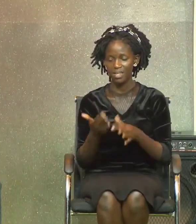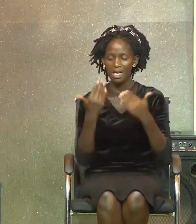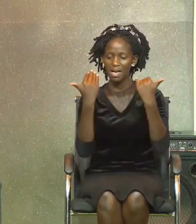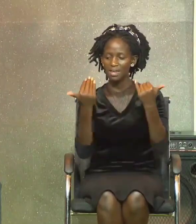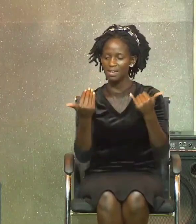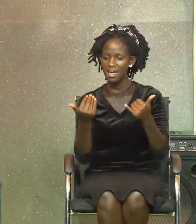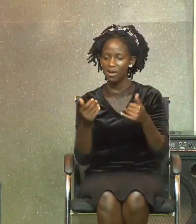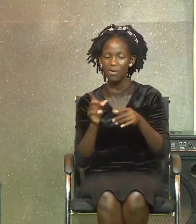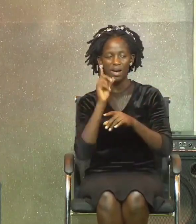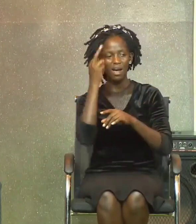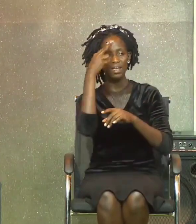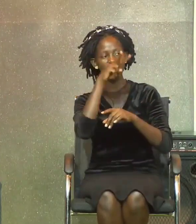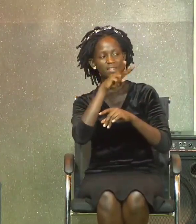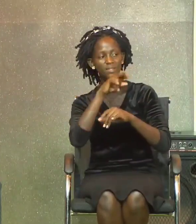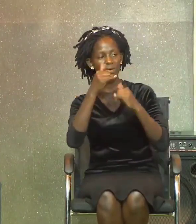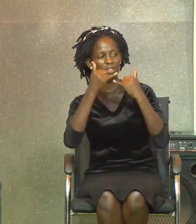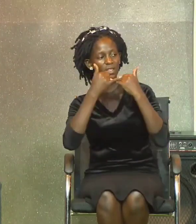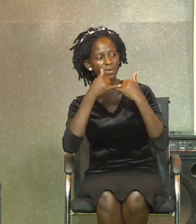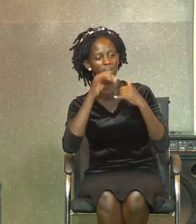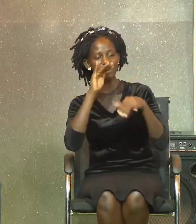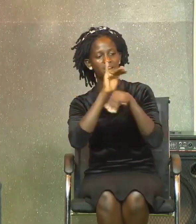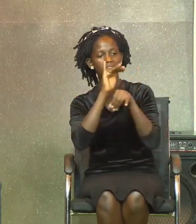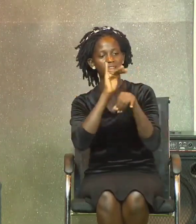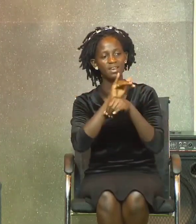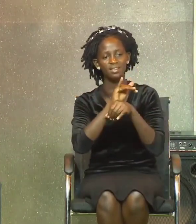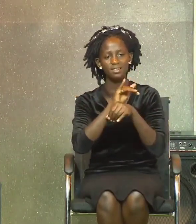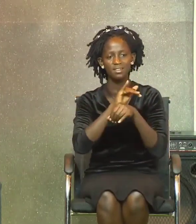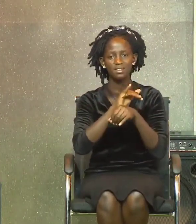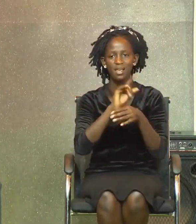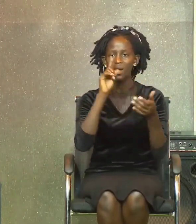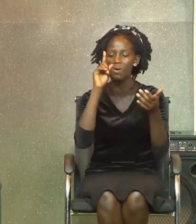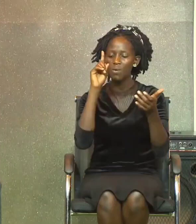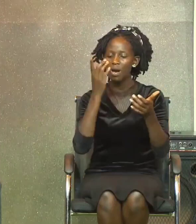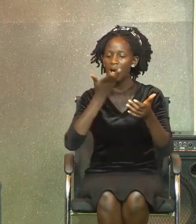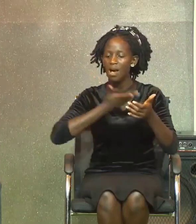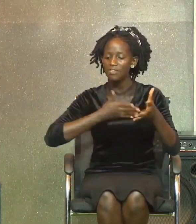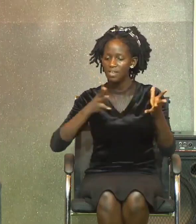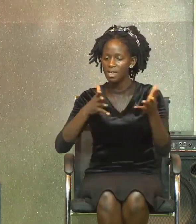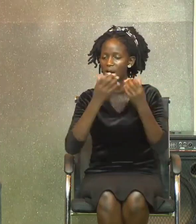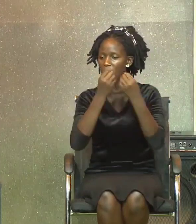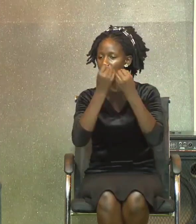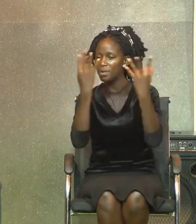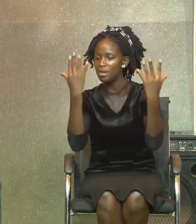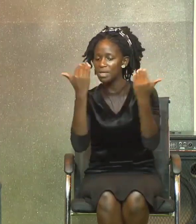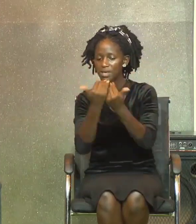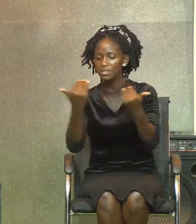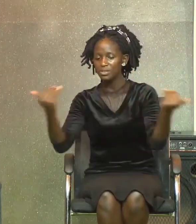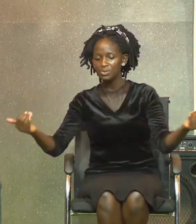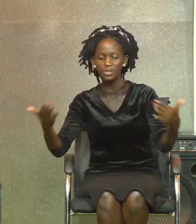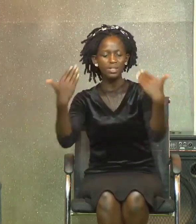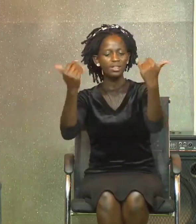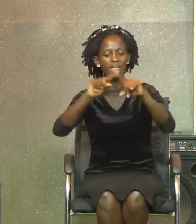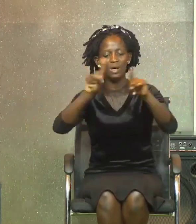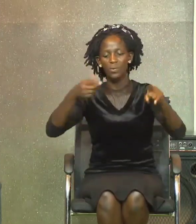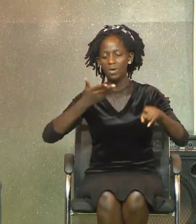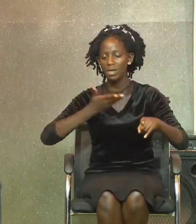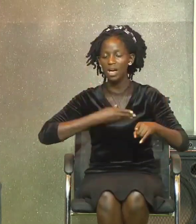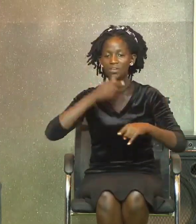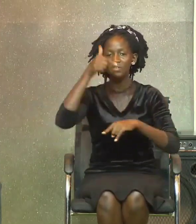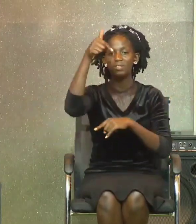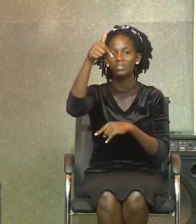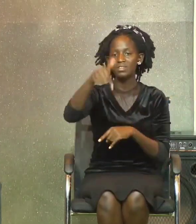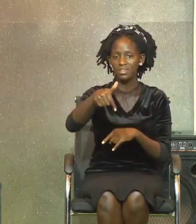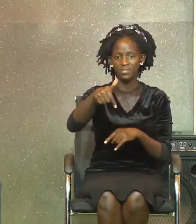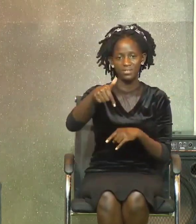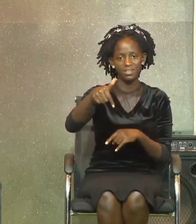zino ndalawo ne mulaba ne mugamba kati abaana mulina bameka, ndi kati tulina musanvu. Oli omwana